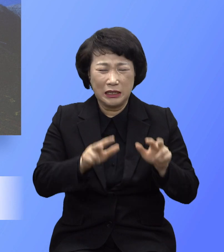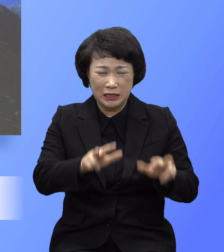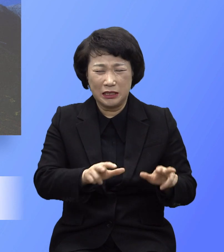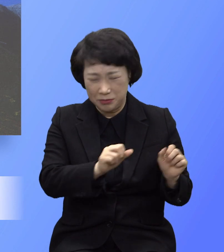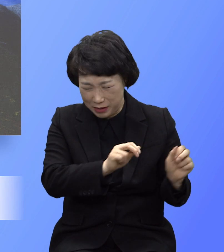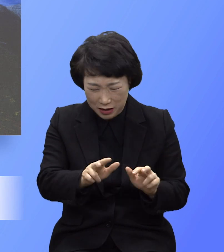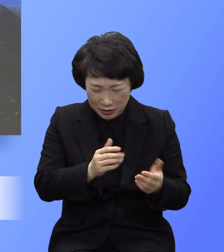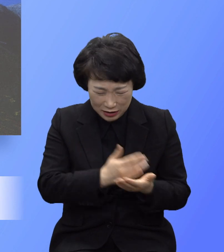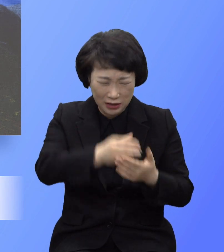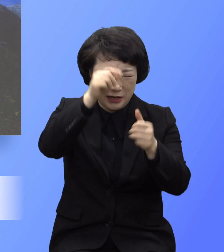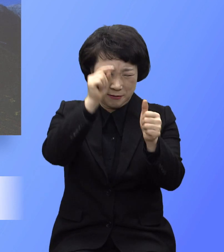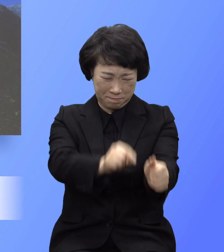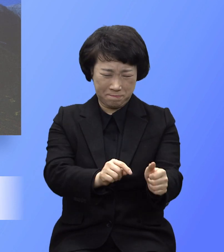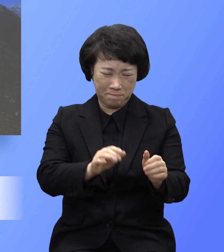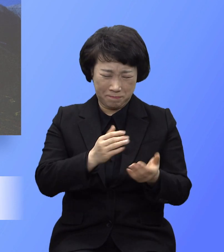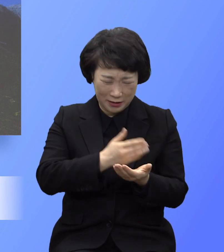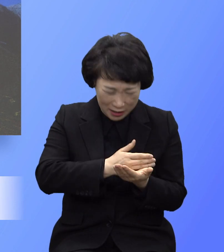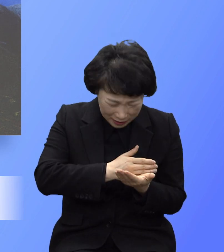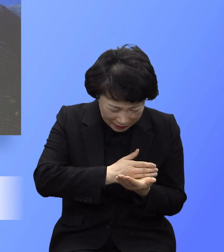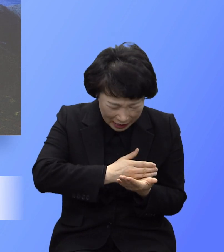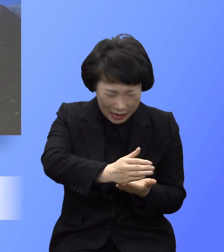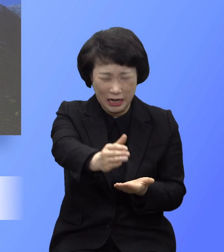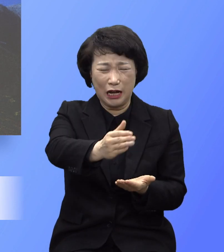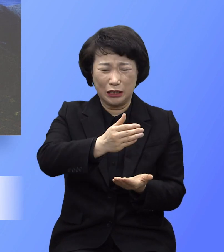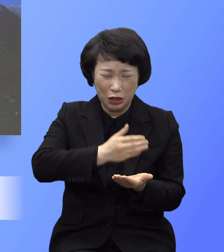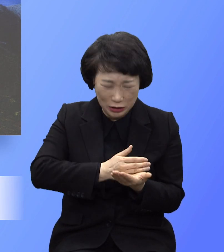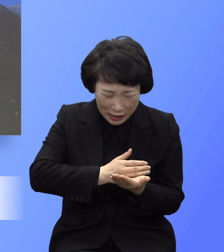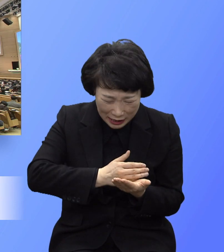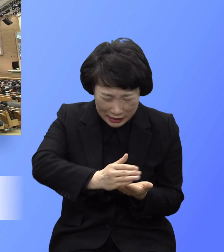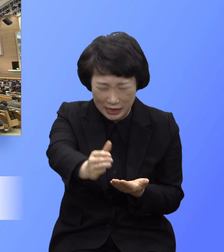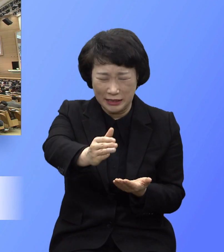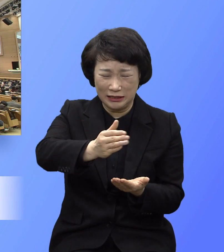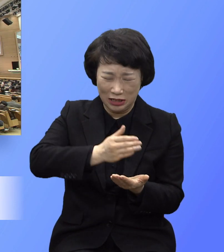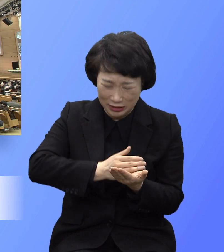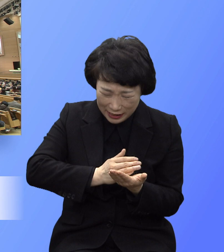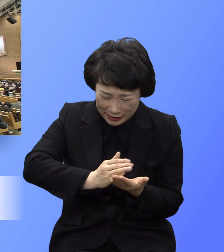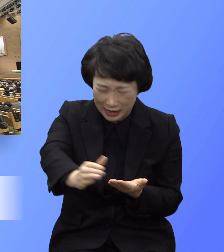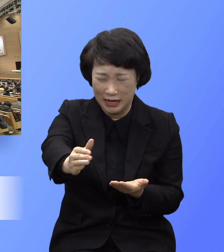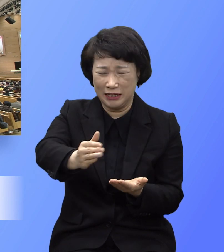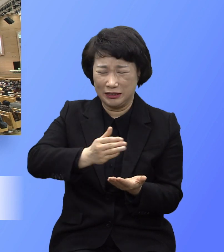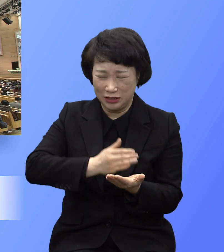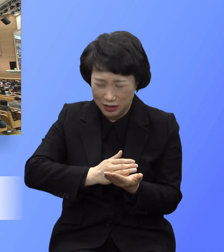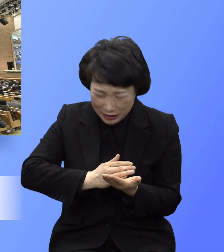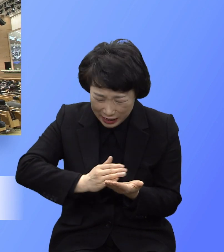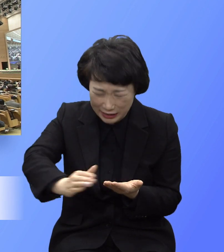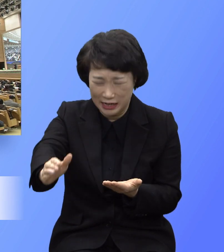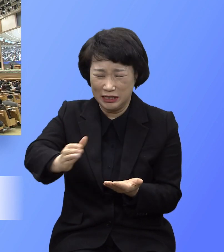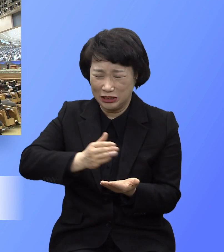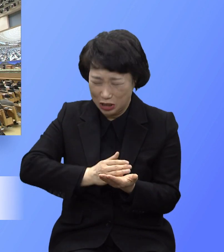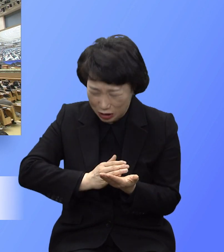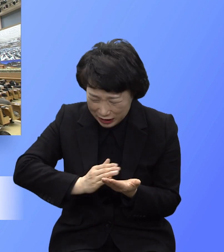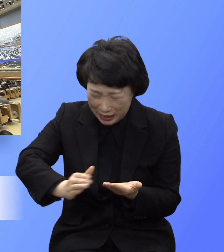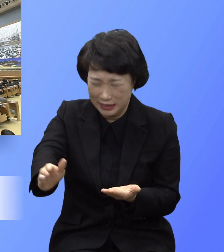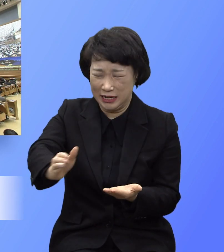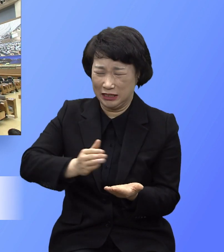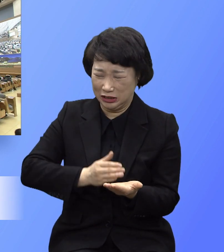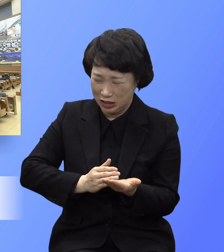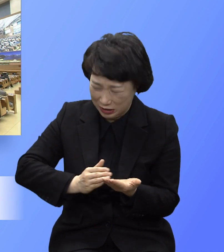지금 떠나가라 떠나가라 떠나가라 떠나가라